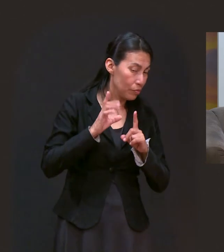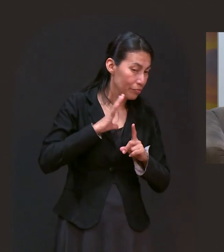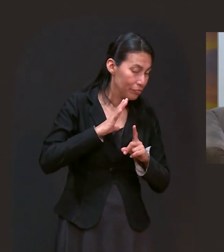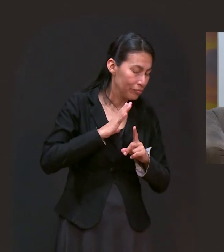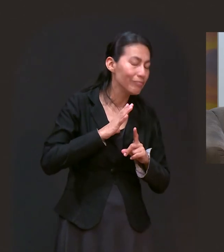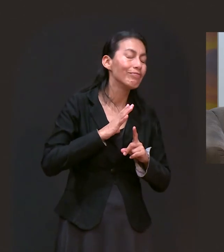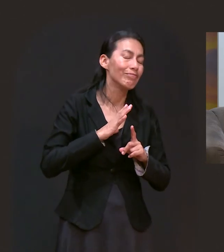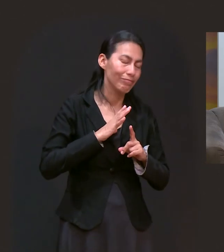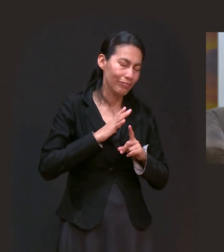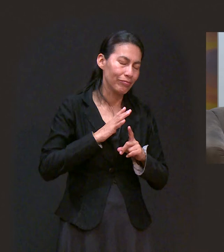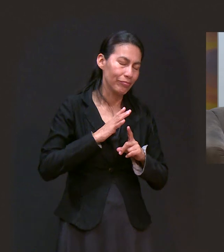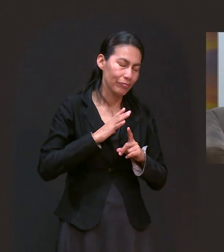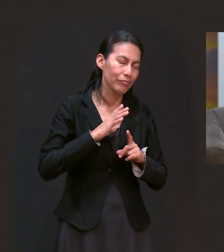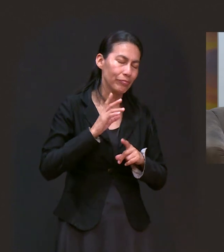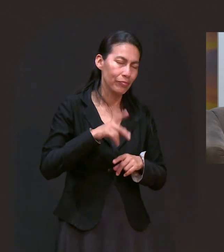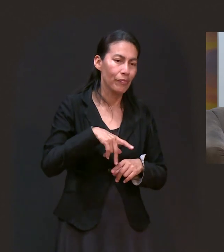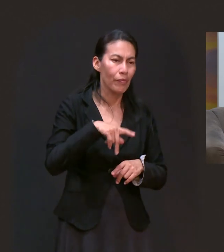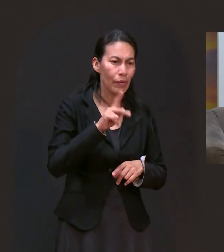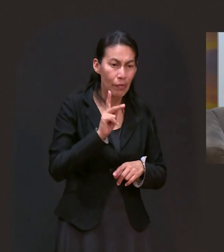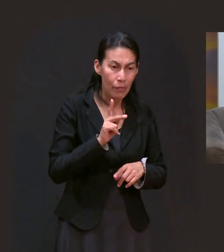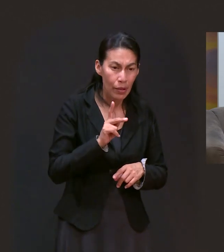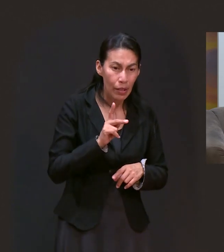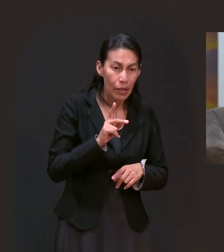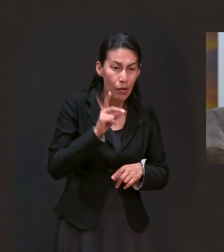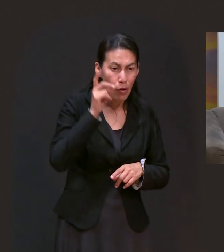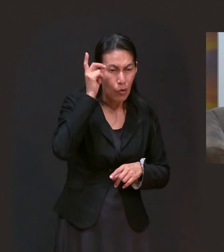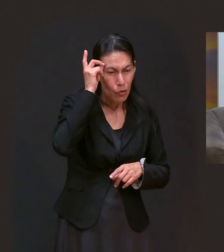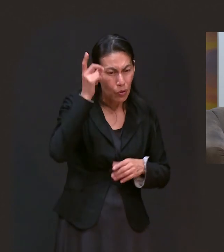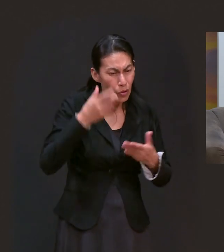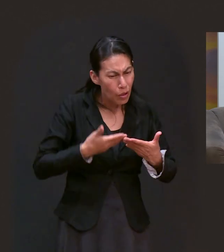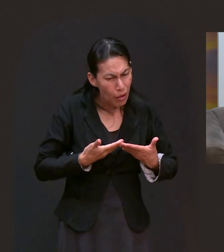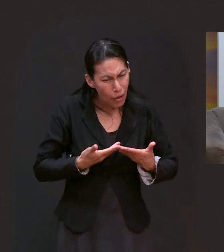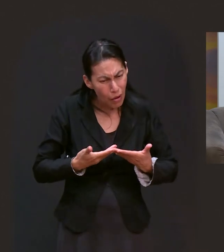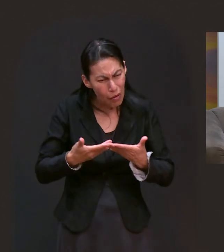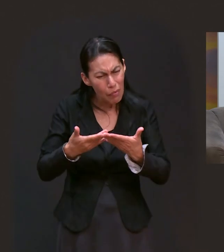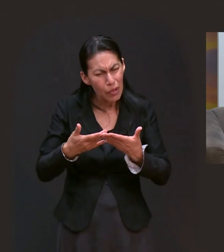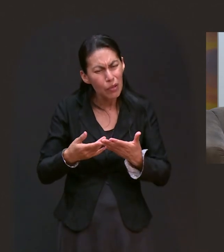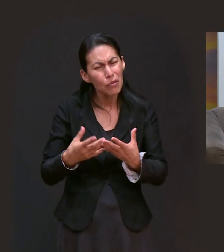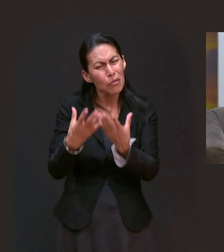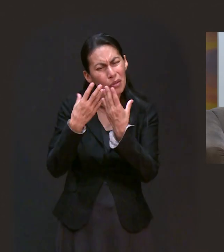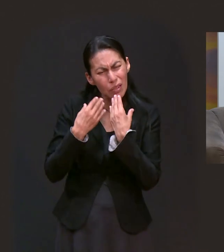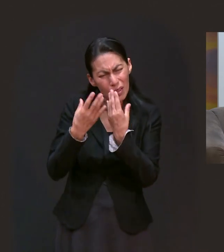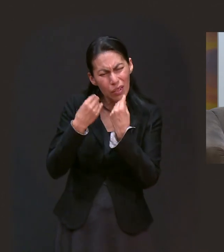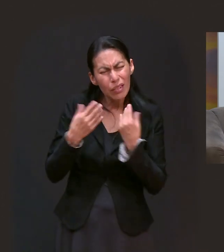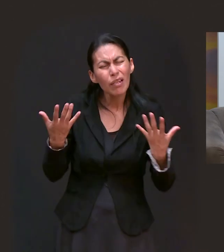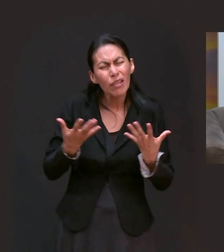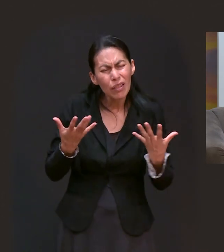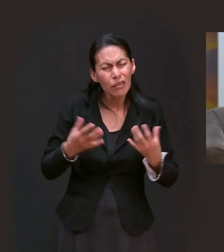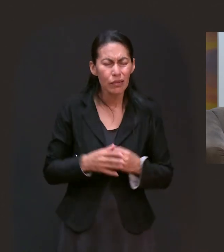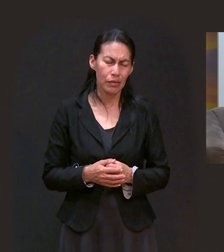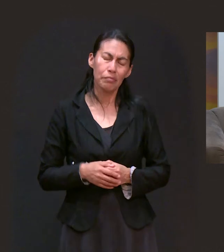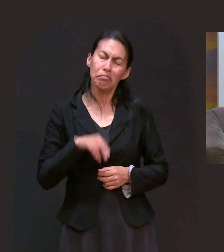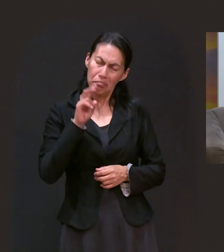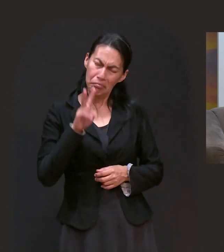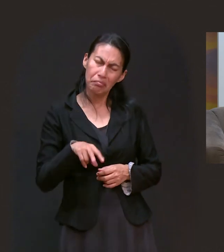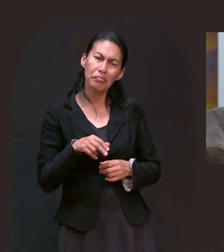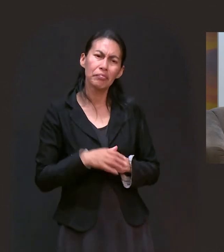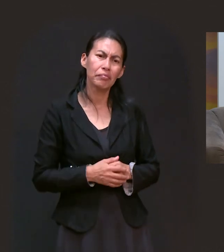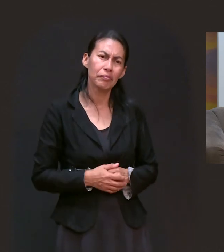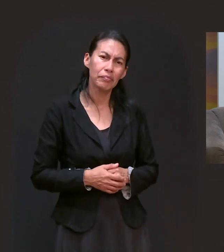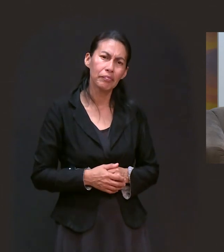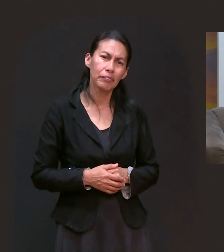incertidumbres pero realmente le digo estos amigos que todavía siguen siendo muy